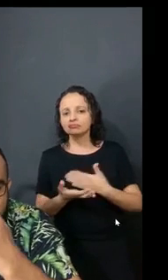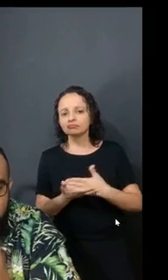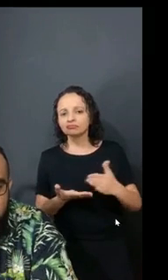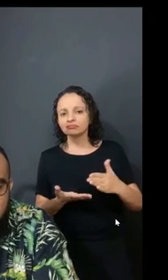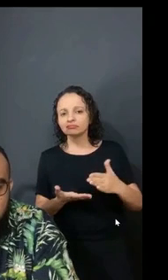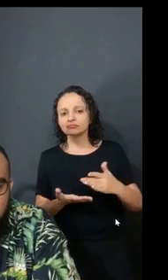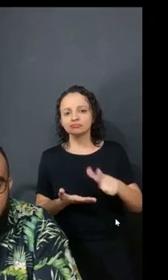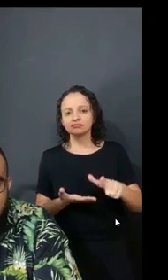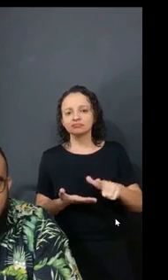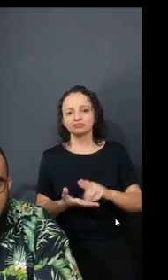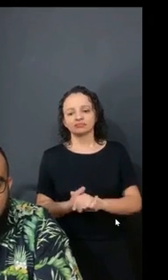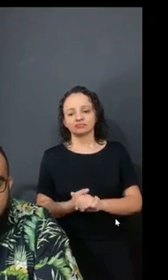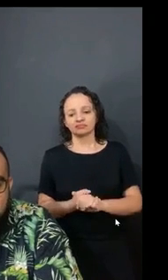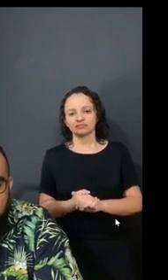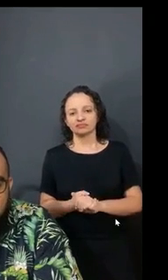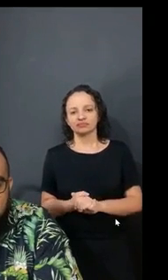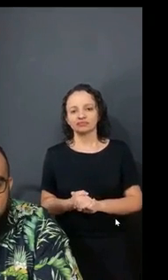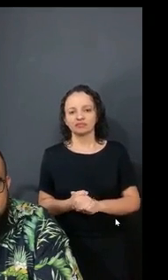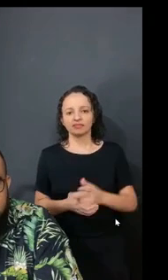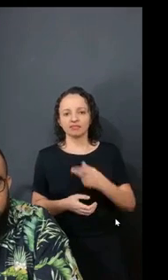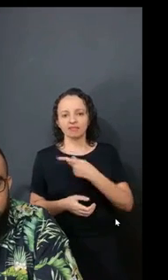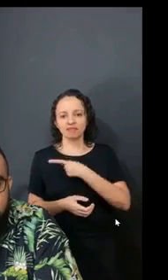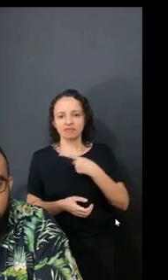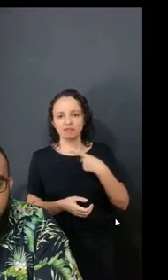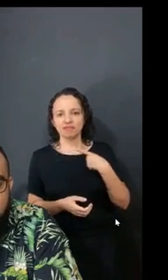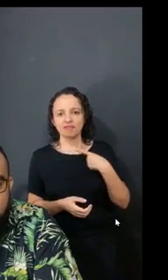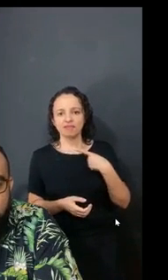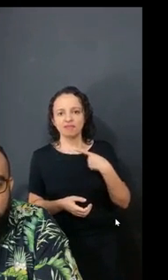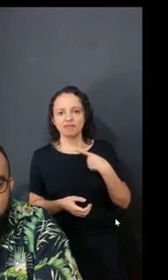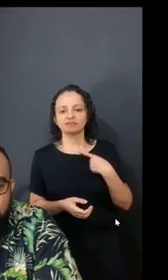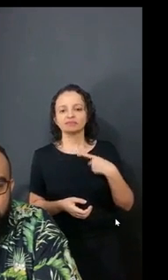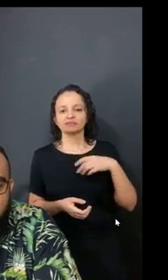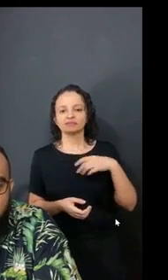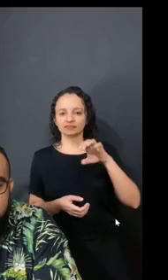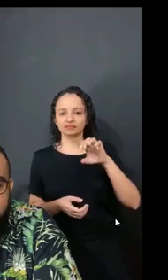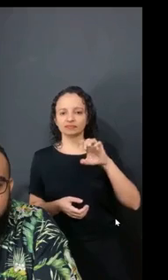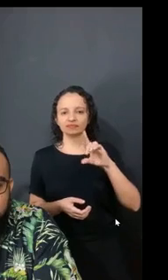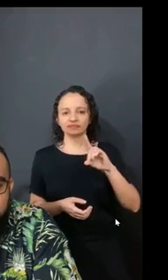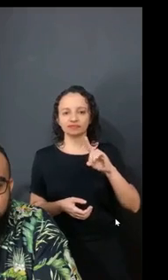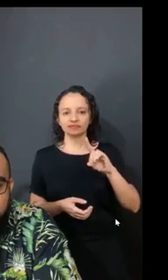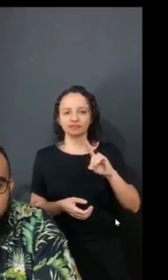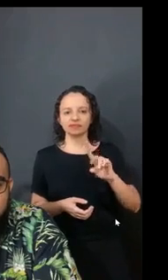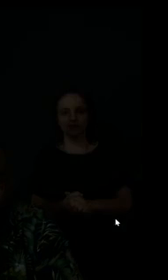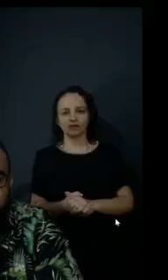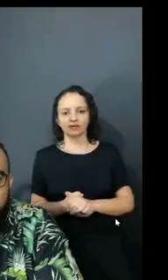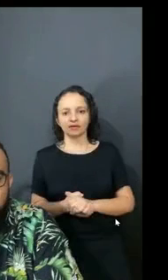esperar o pastor Eduardo, de Orlando.